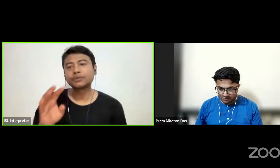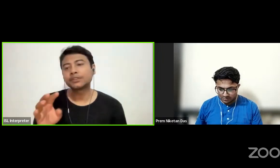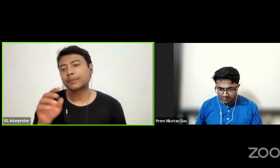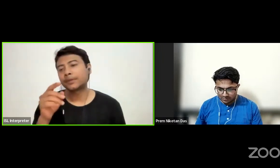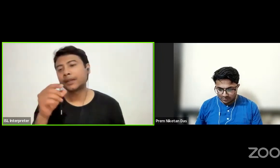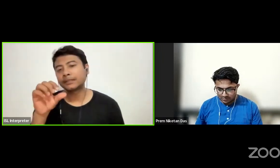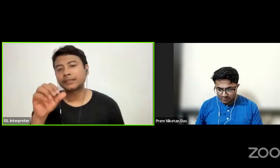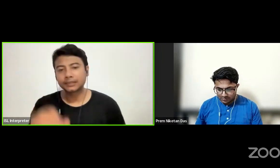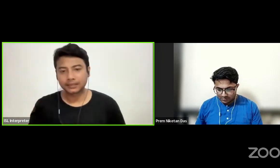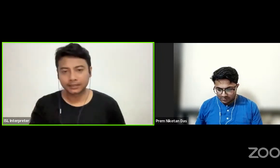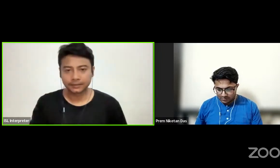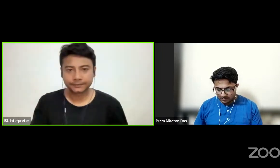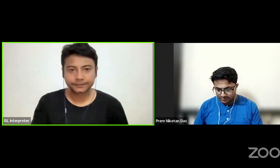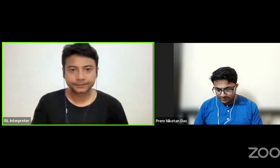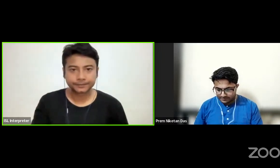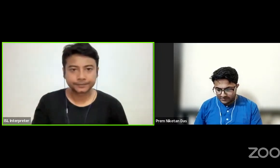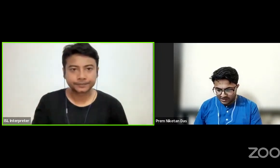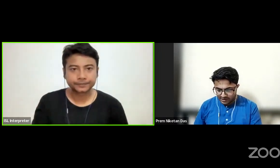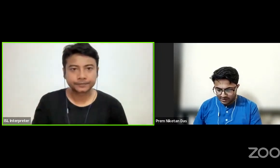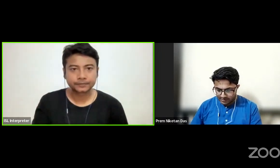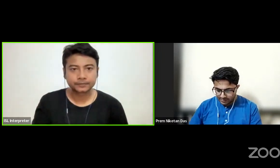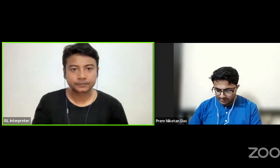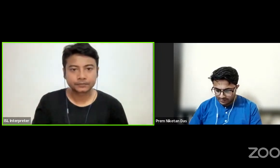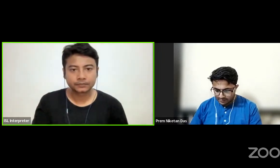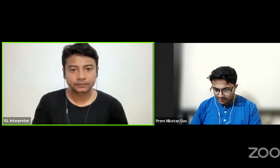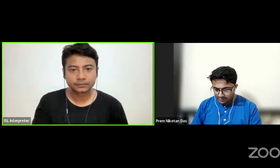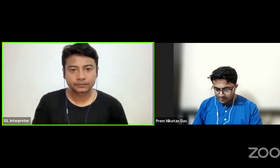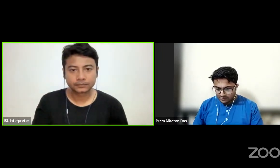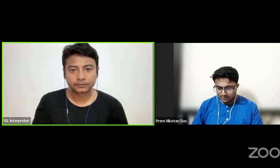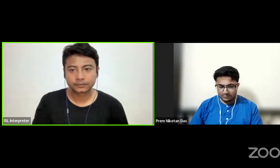हाँ जी प्रभु जी, चैप्टर 9 स्टार्ट करें।